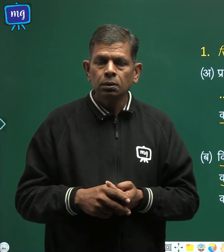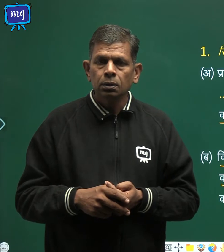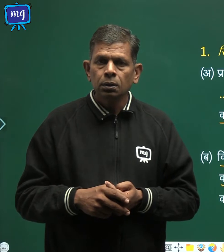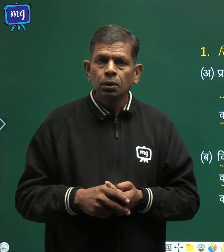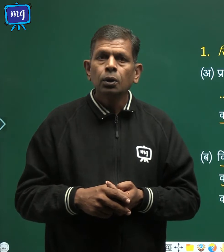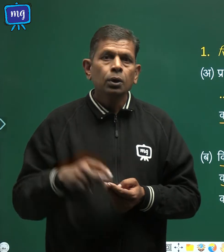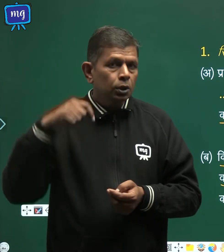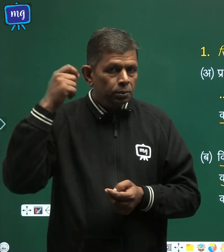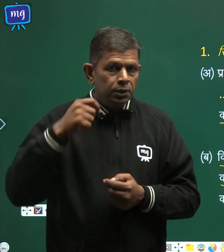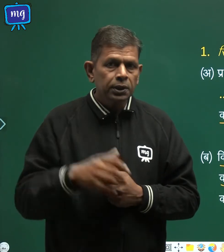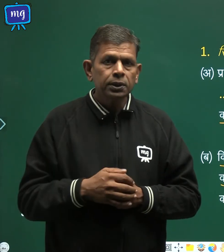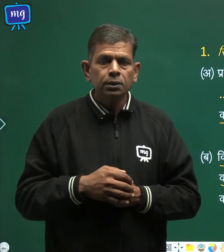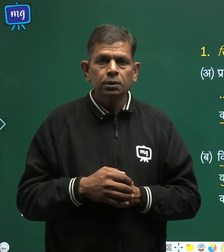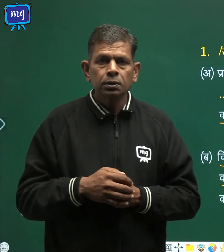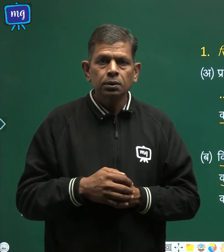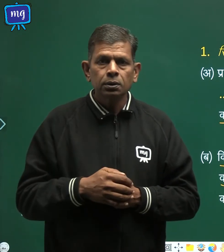स्पीशीज